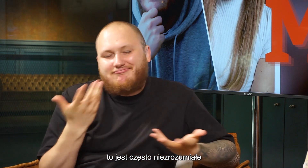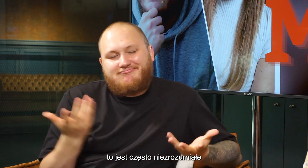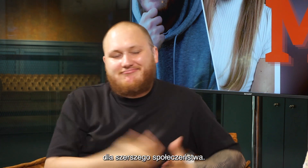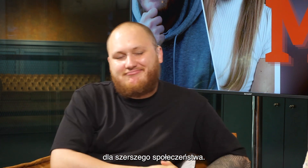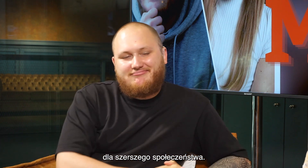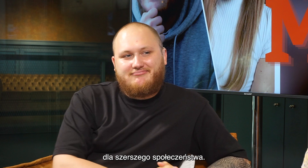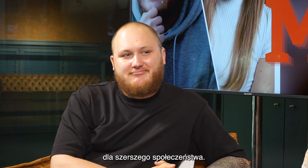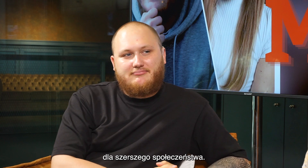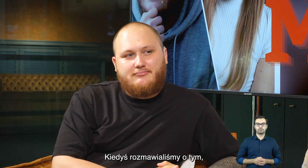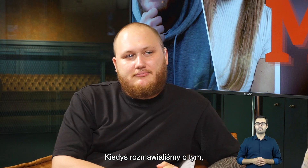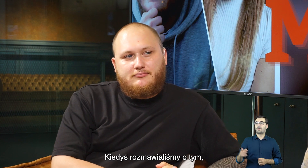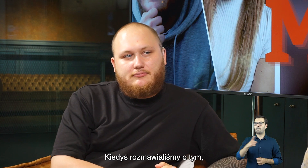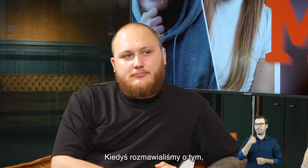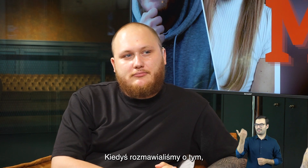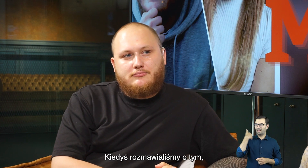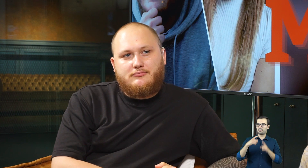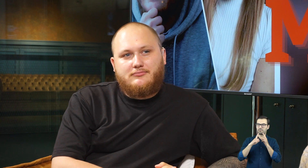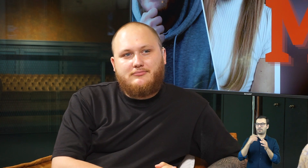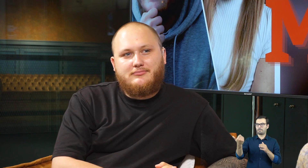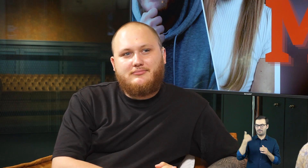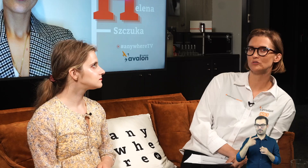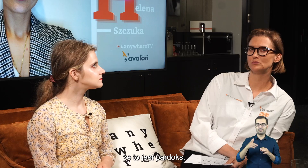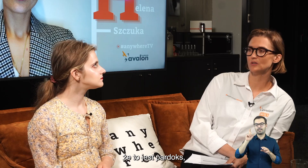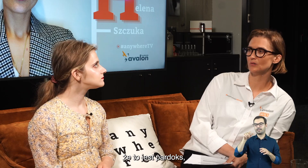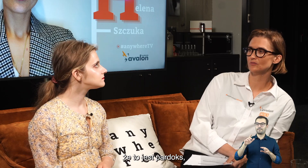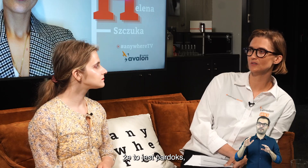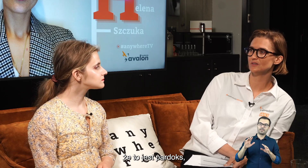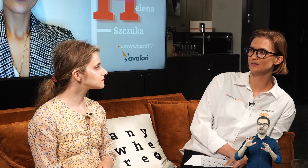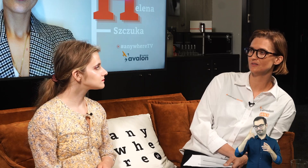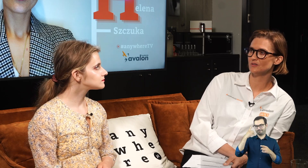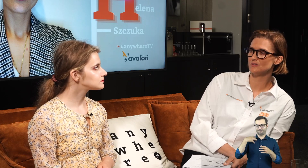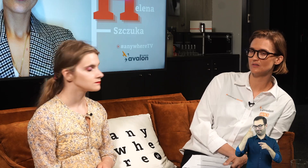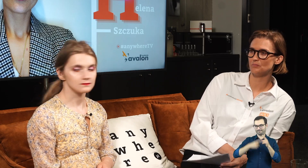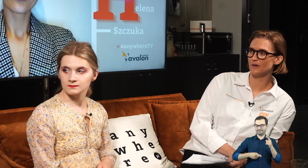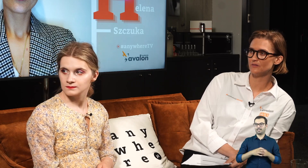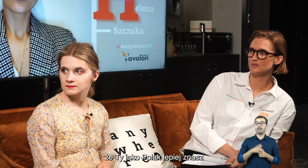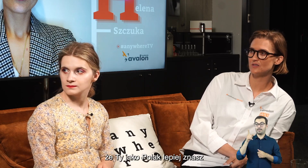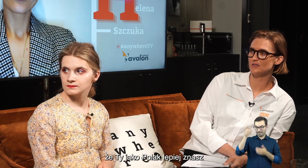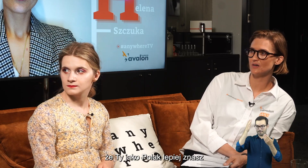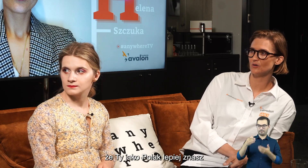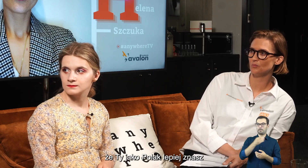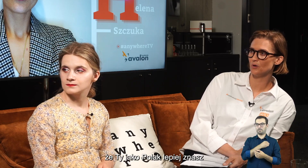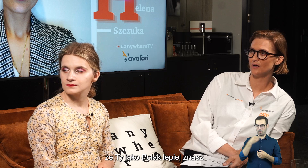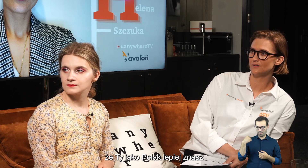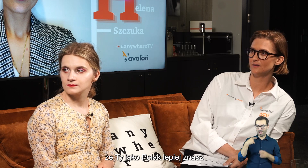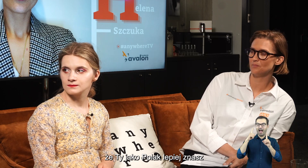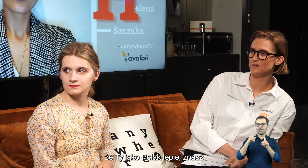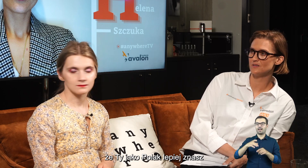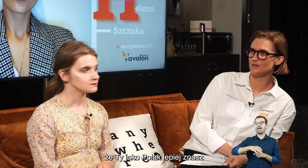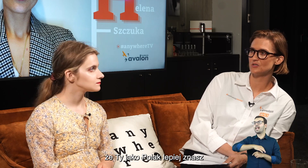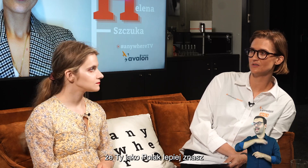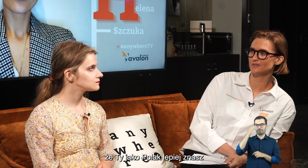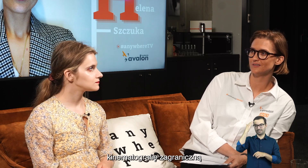dla szerszego społeczeństwa. No, my kiedyś właśnie rozmawialiśmy o tym, że łatwiej ci, to jest ten paradoks, że ty jako Polak